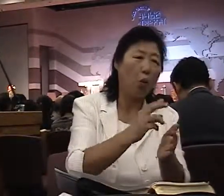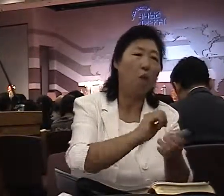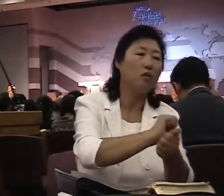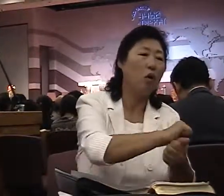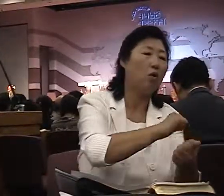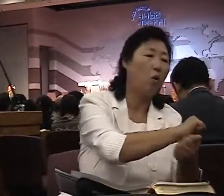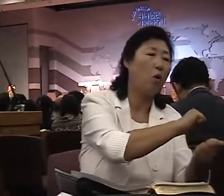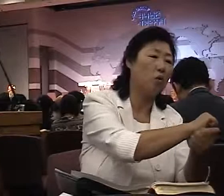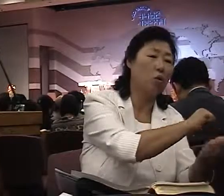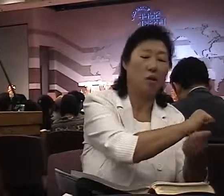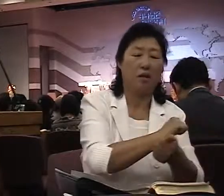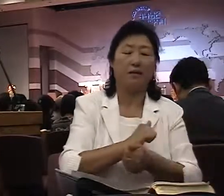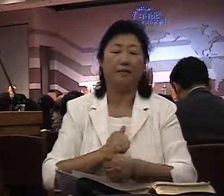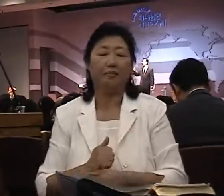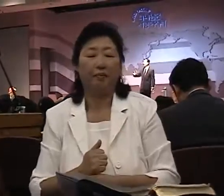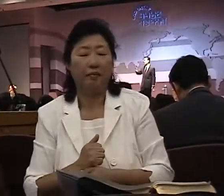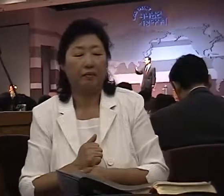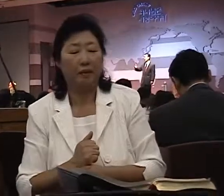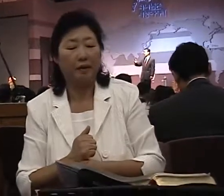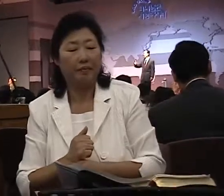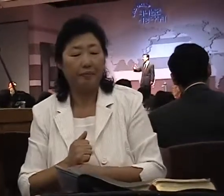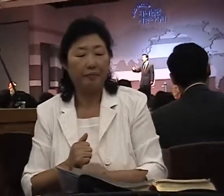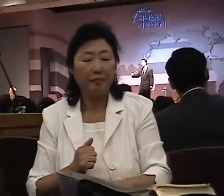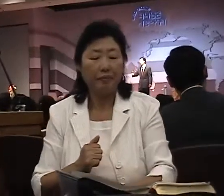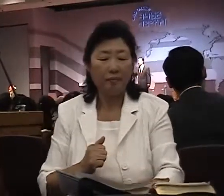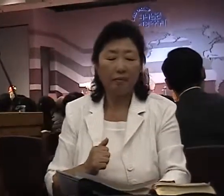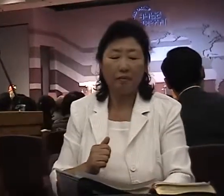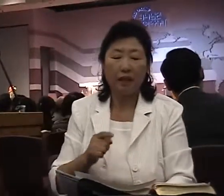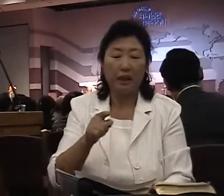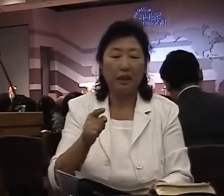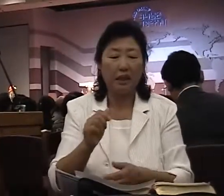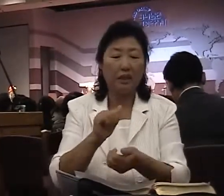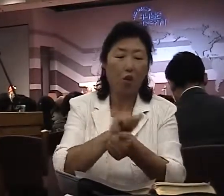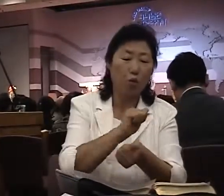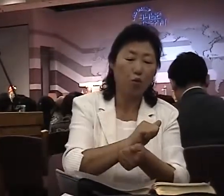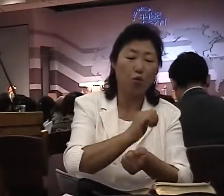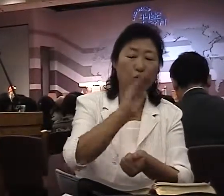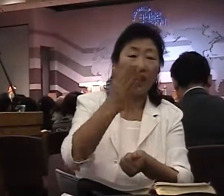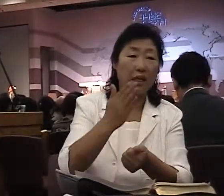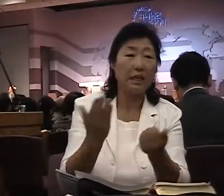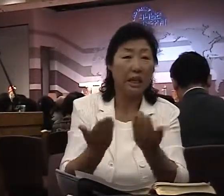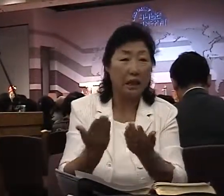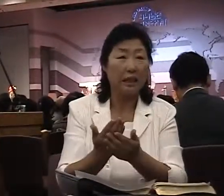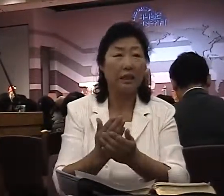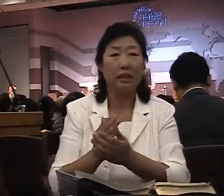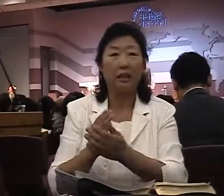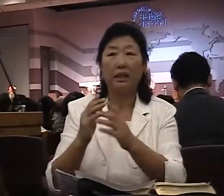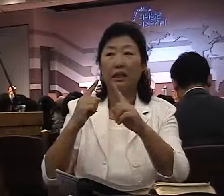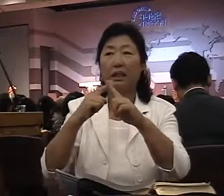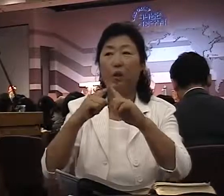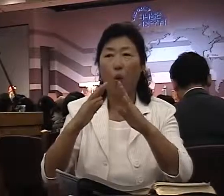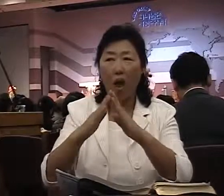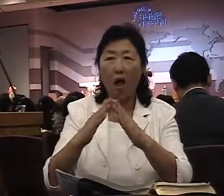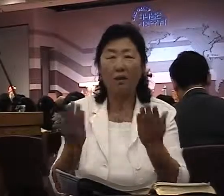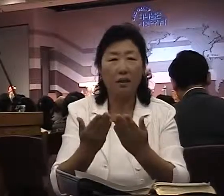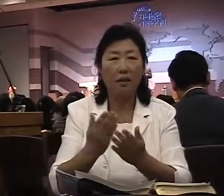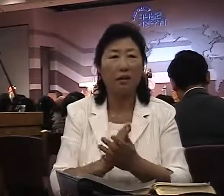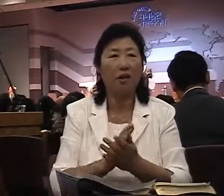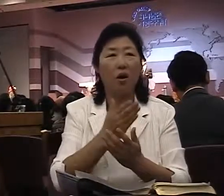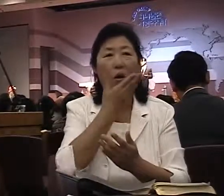하여라. 이렇게 ongoing disciple making, 이런 전수되는 사역이 바로 교회의 사역이라는 것을 복음서, 사도행전